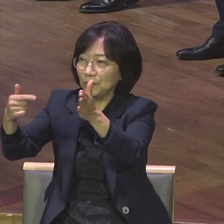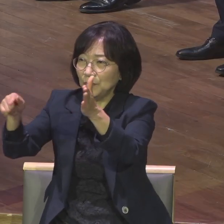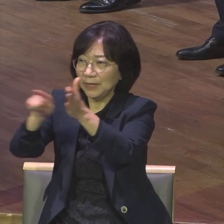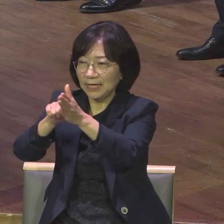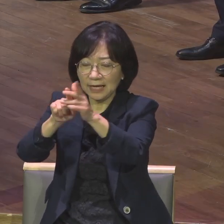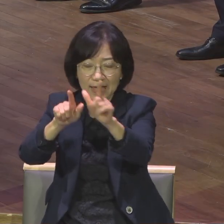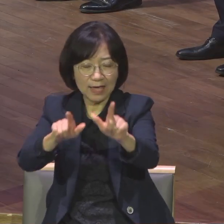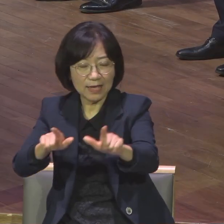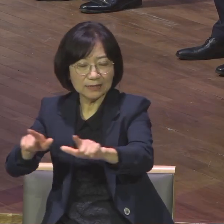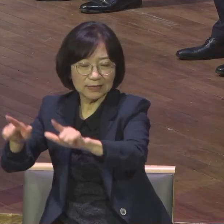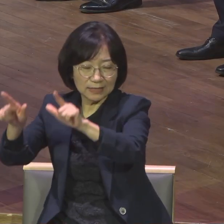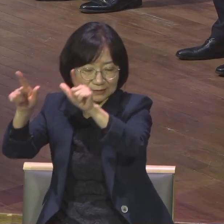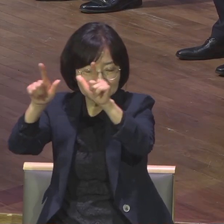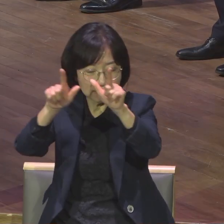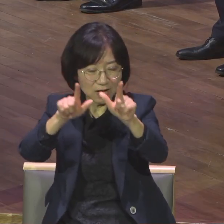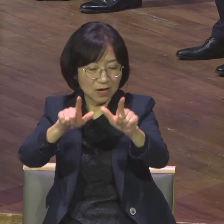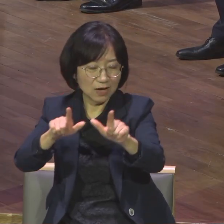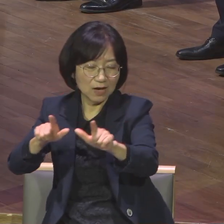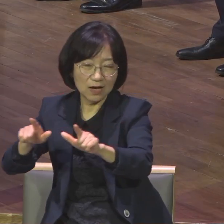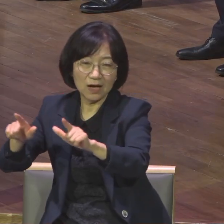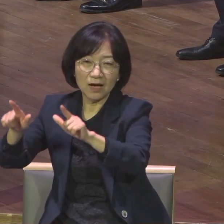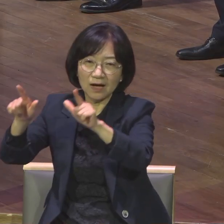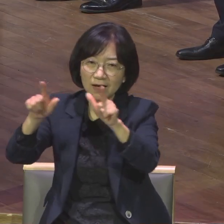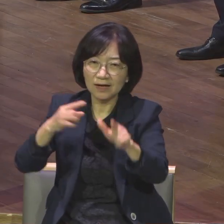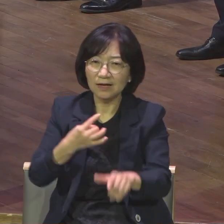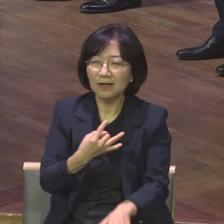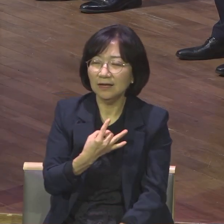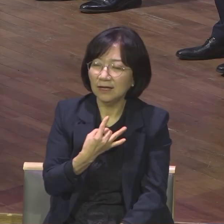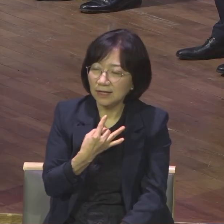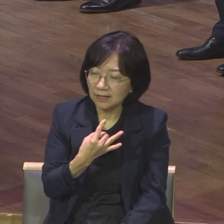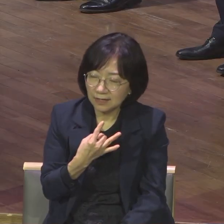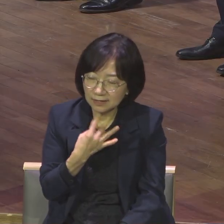주 위에 사는 것